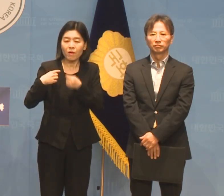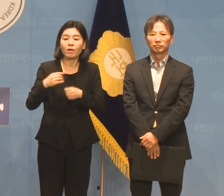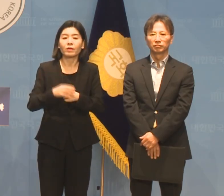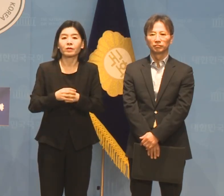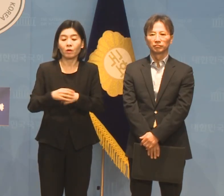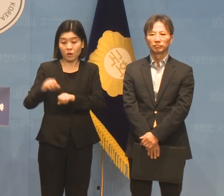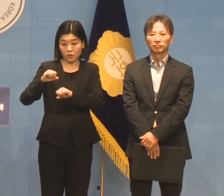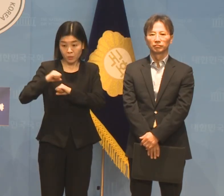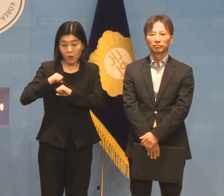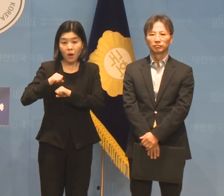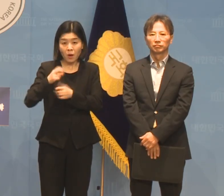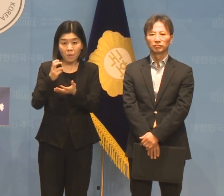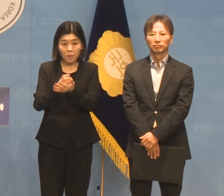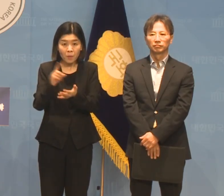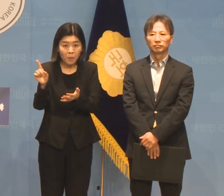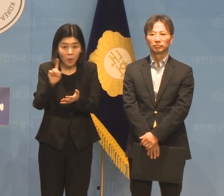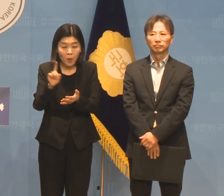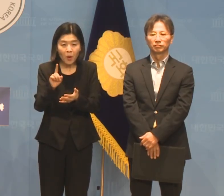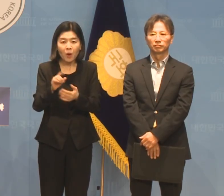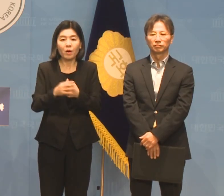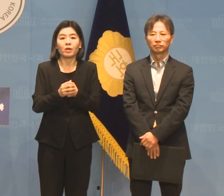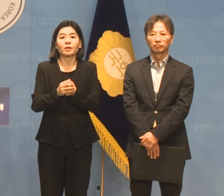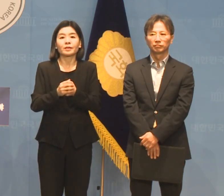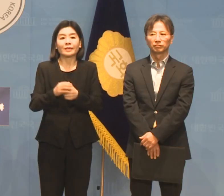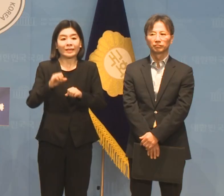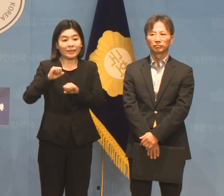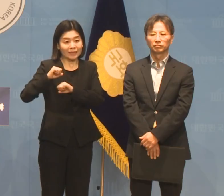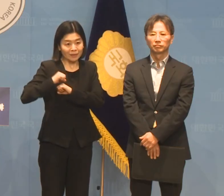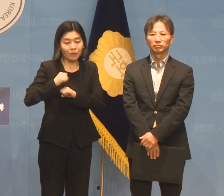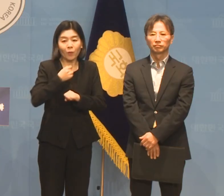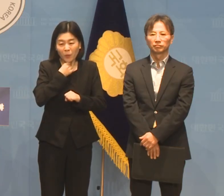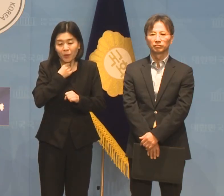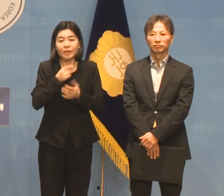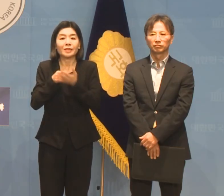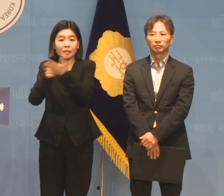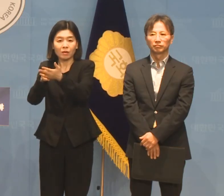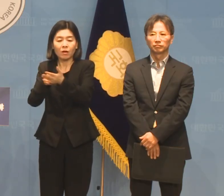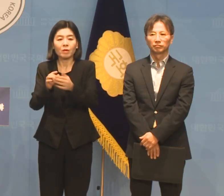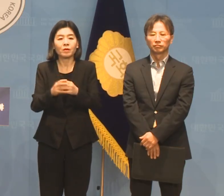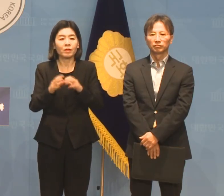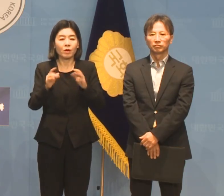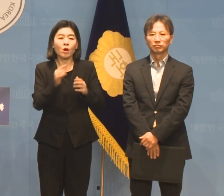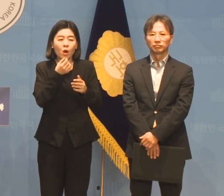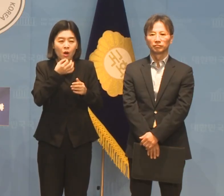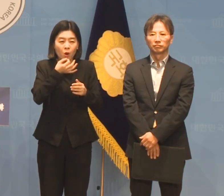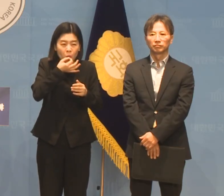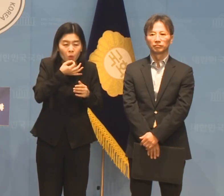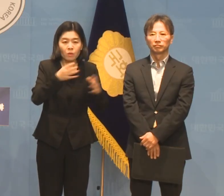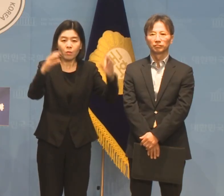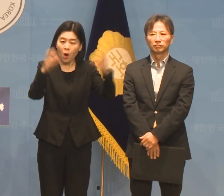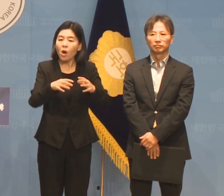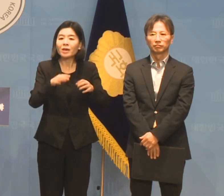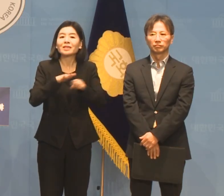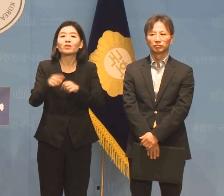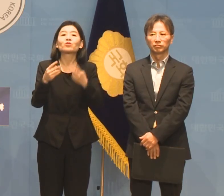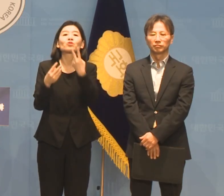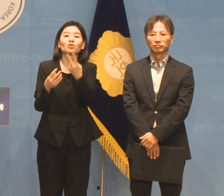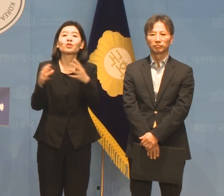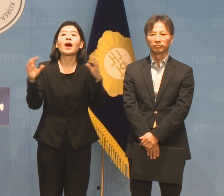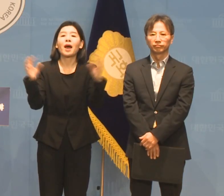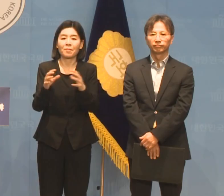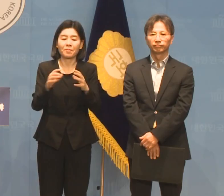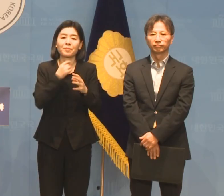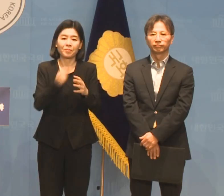징병과 모병, 혼용제로 개편하겠습니다. 인구 감소로 인해 가까운 미래에는 지금의 징병제